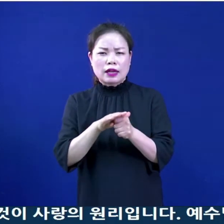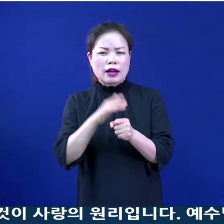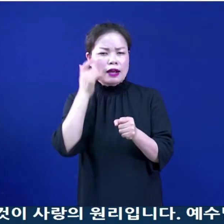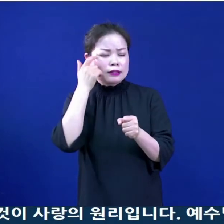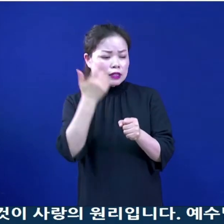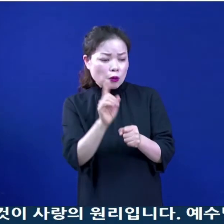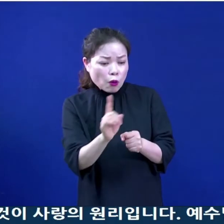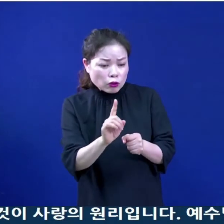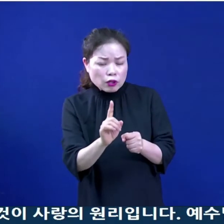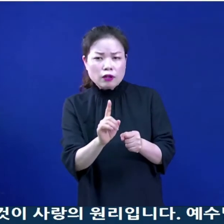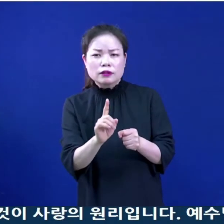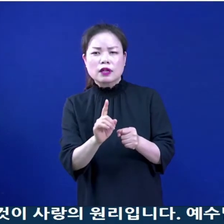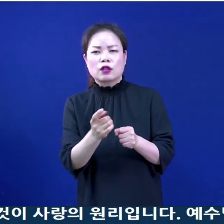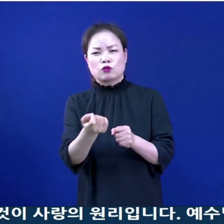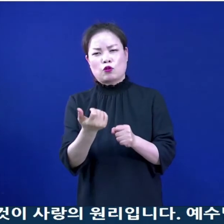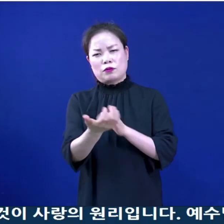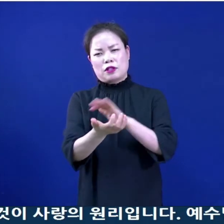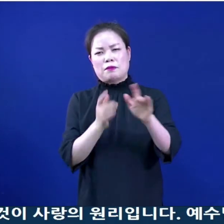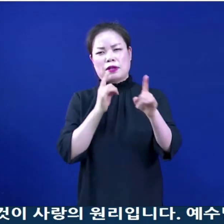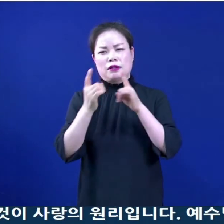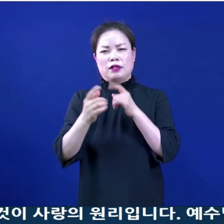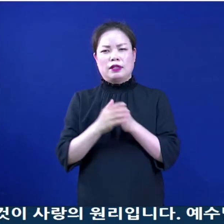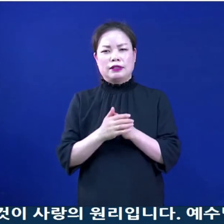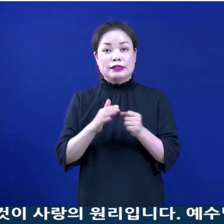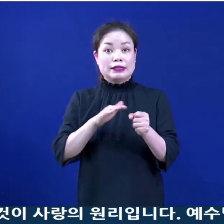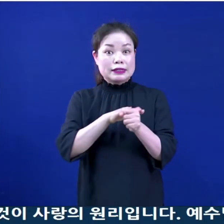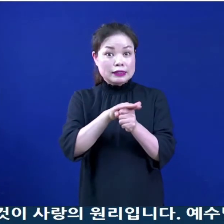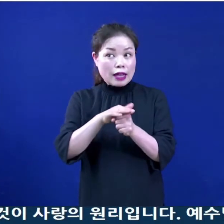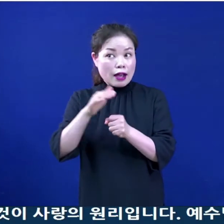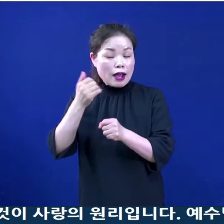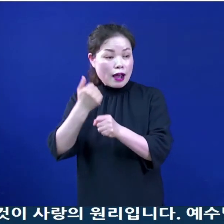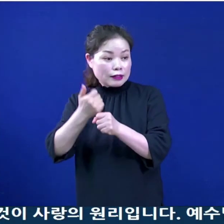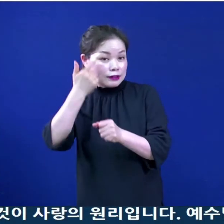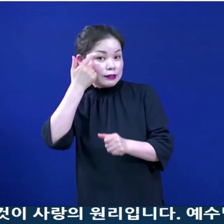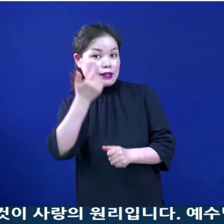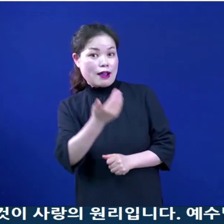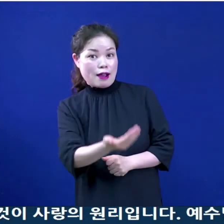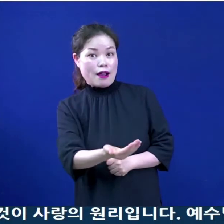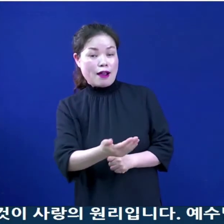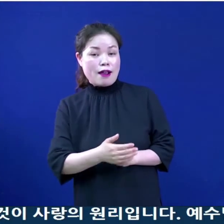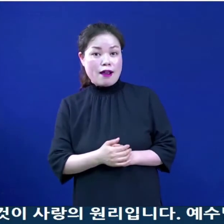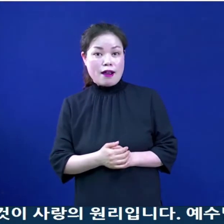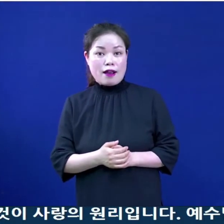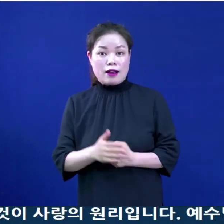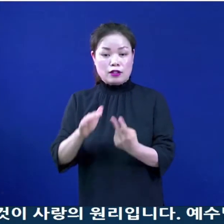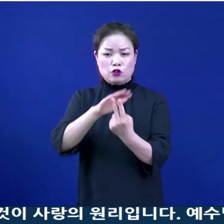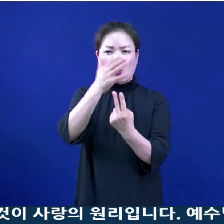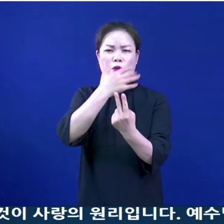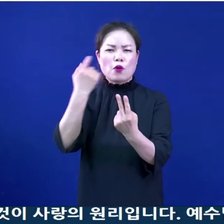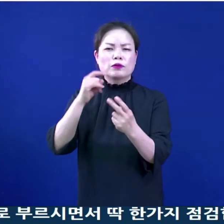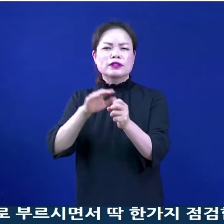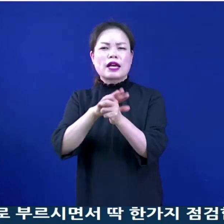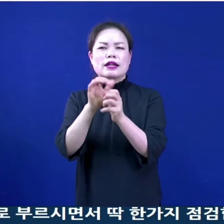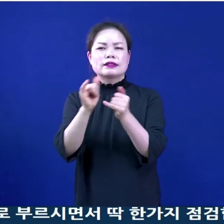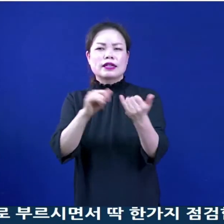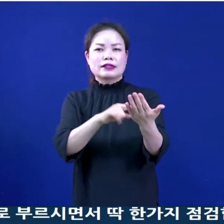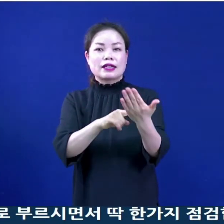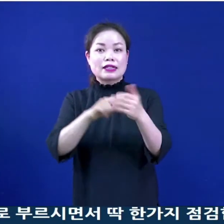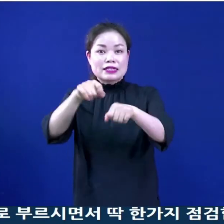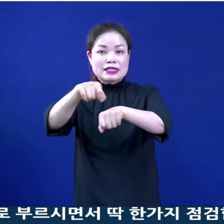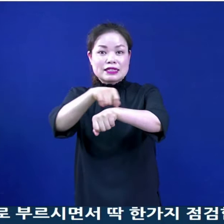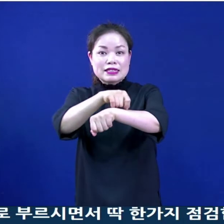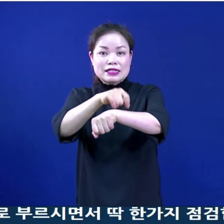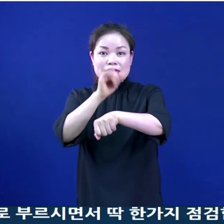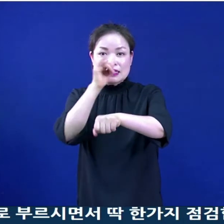사랑하느냐? 어떤 사랑? 조금 전에 설명해 주신 그 사랑을 하느냐라고 묻는 겁니다. 요한복음에서 또 사랑하는 자에게 나타나는 특징이